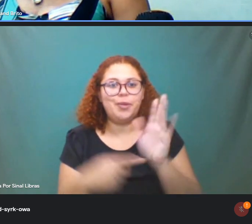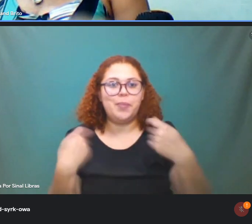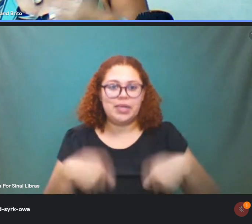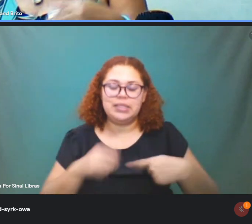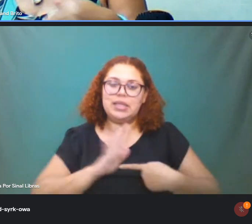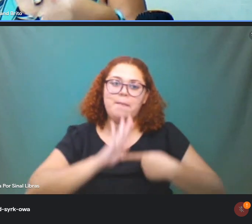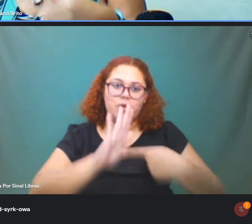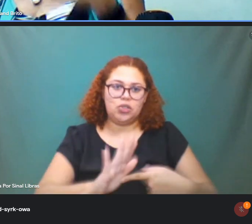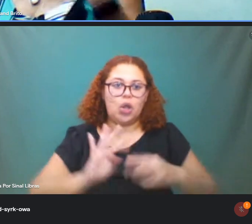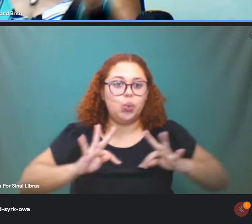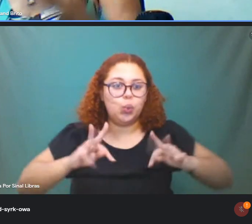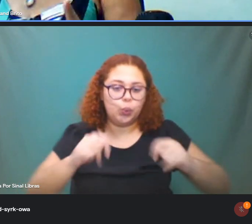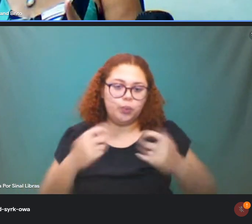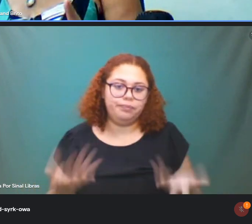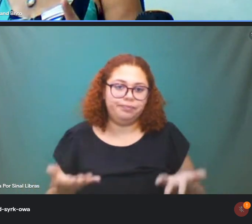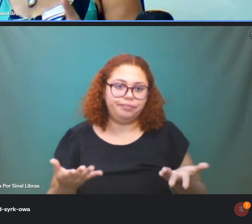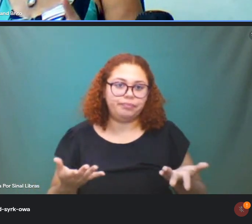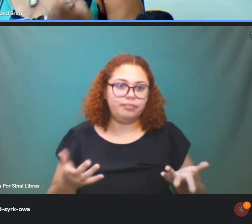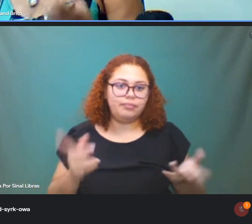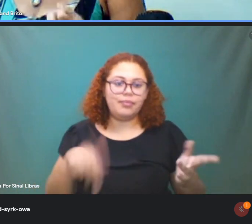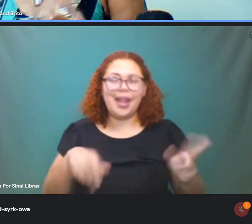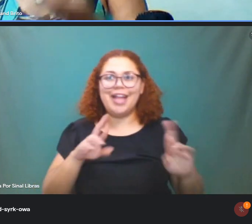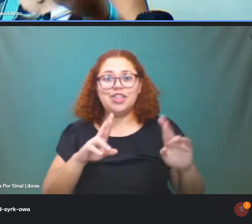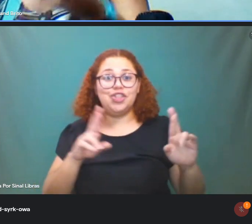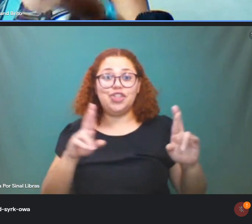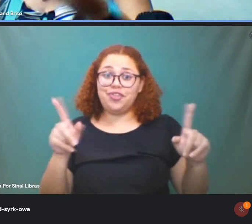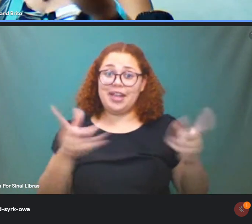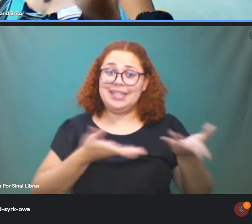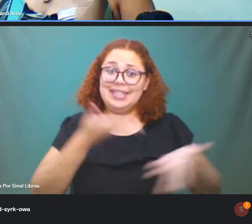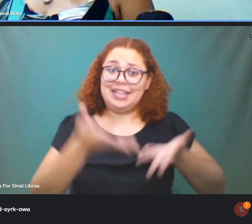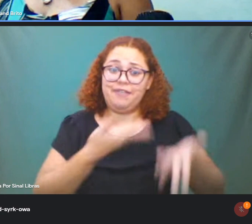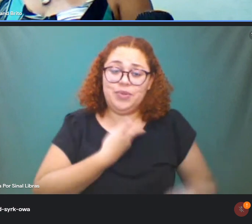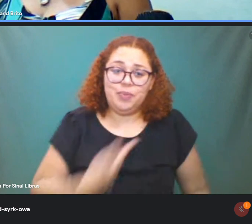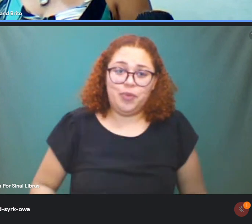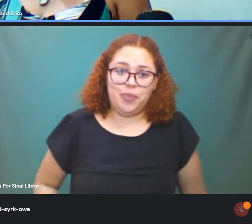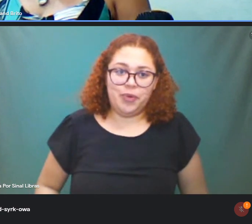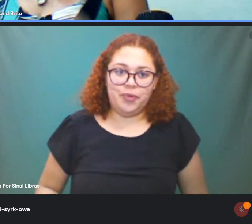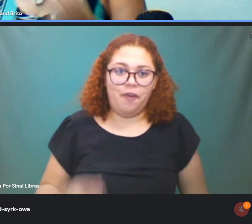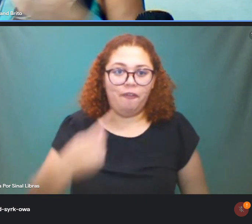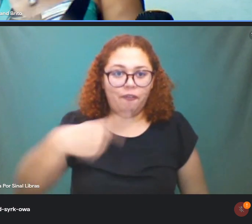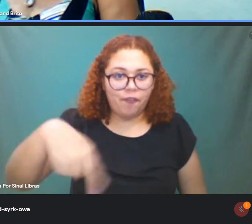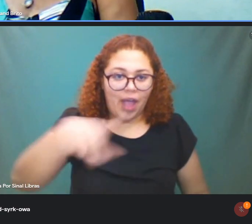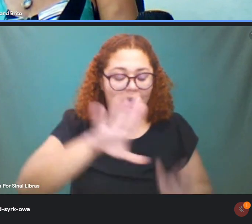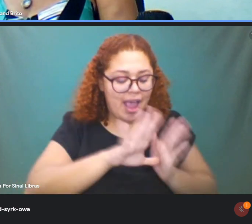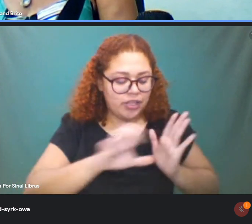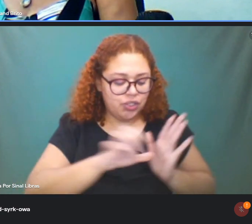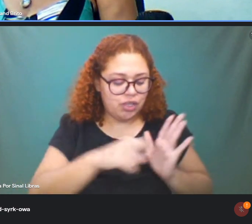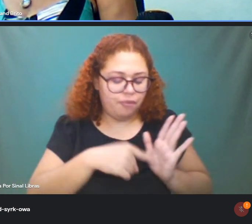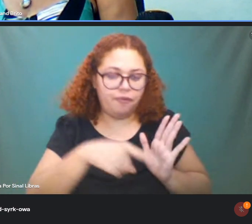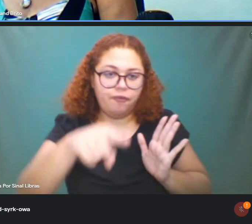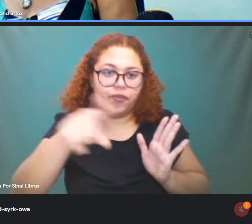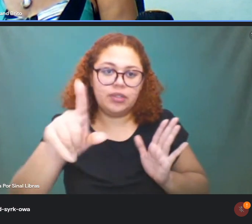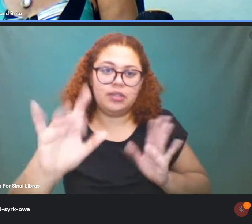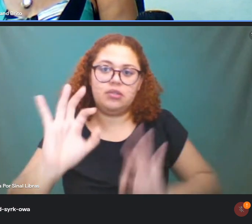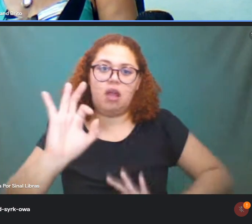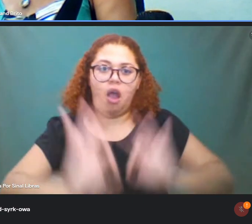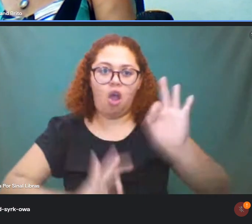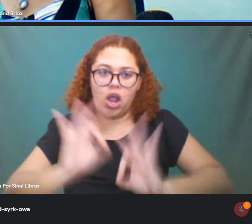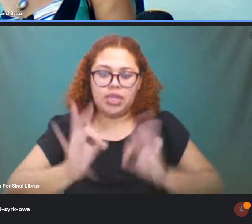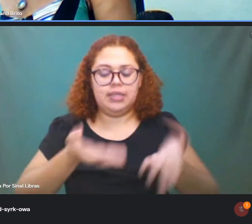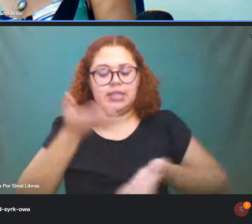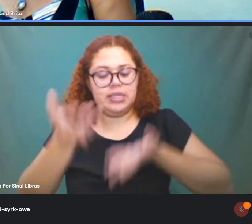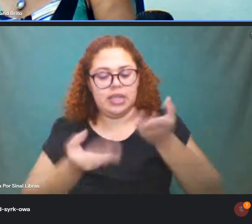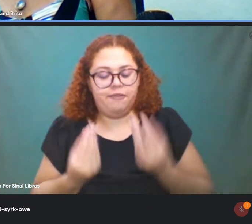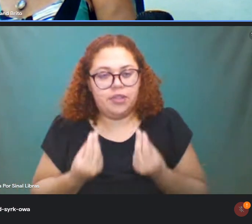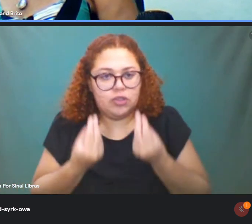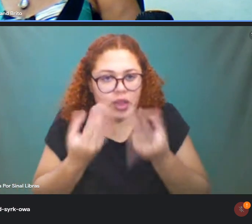quem presta serviço a instituições públicas, porque é edital. Vocês vão receber o recurso e executam no decorrer do ano, a maioria